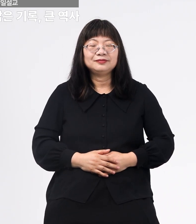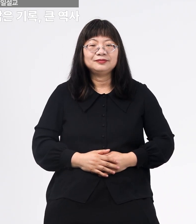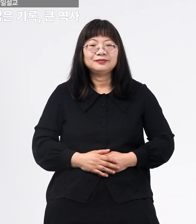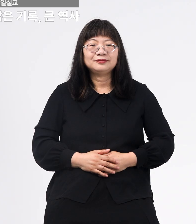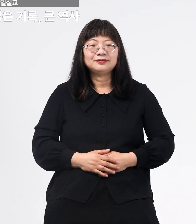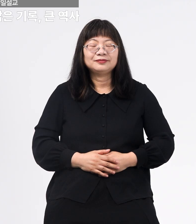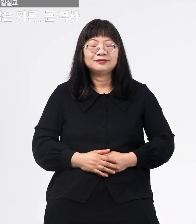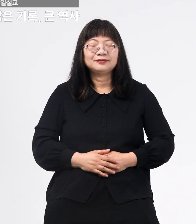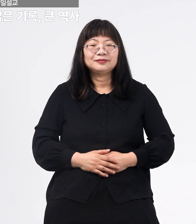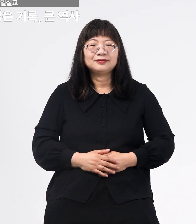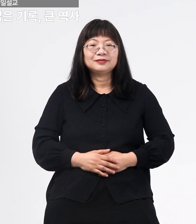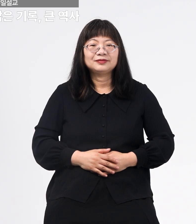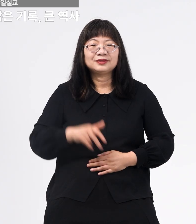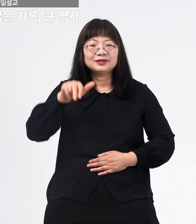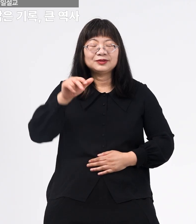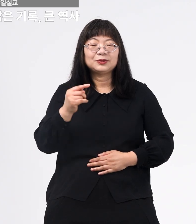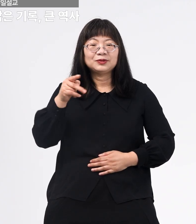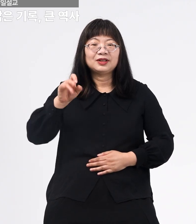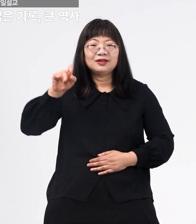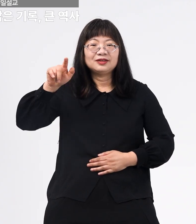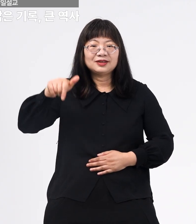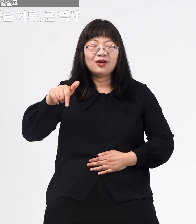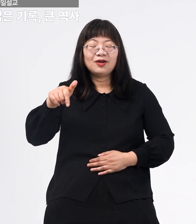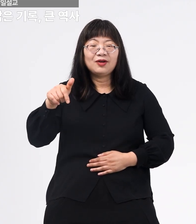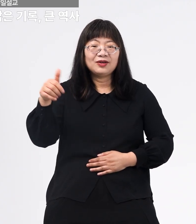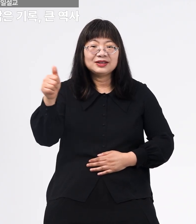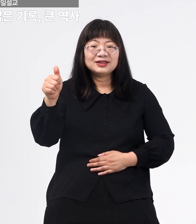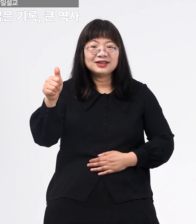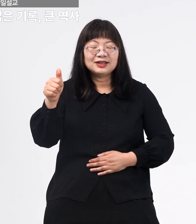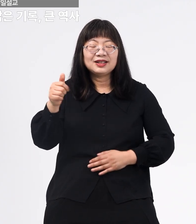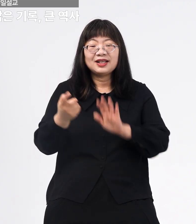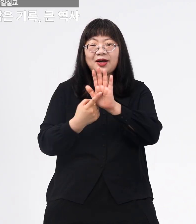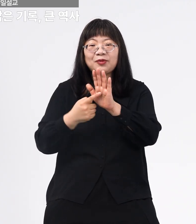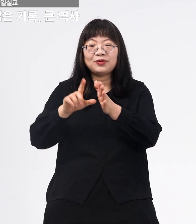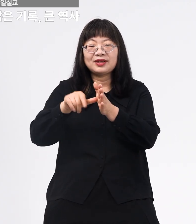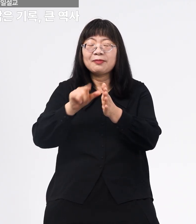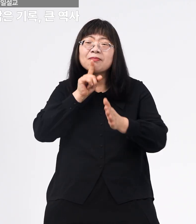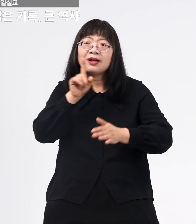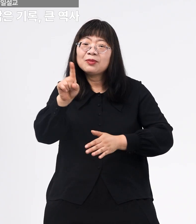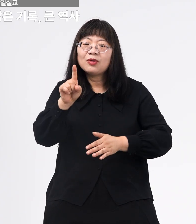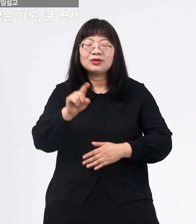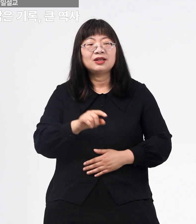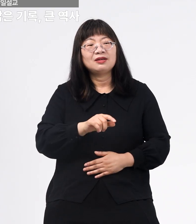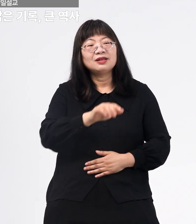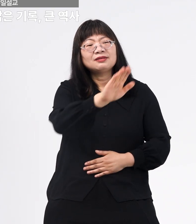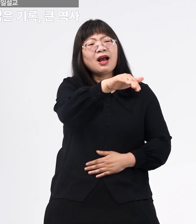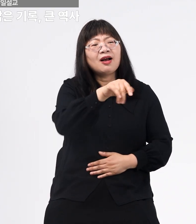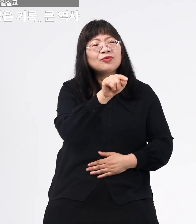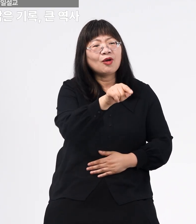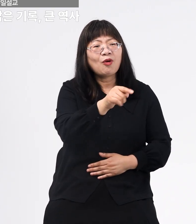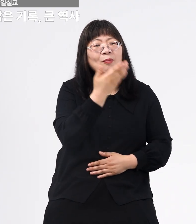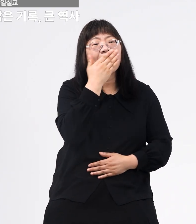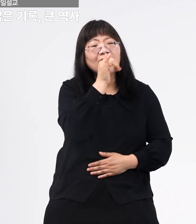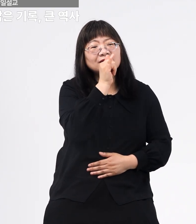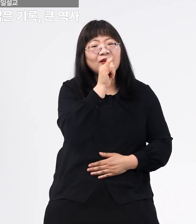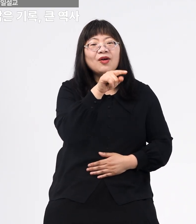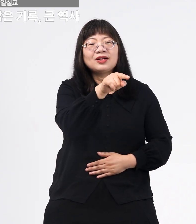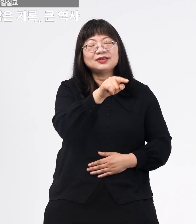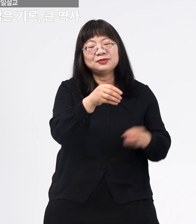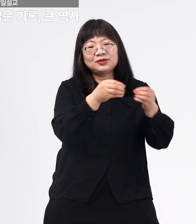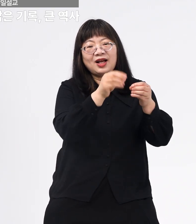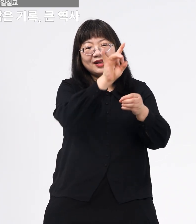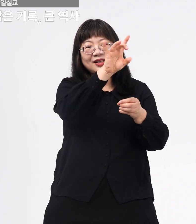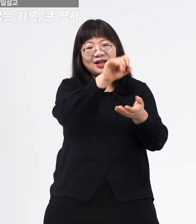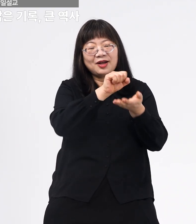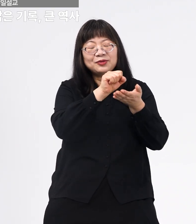그 사람이 야, 너도 할 수 있어. 이 카피 하나로 대박이 났어요. 그 회사가. 그래서